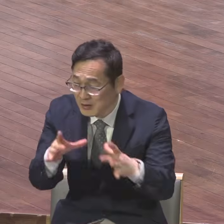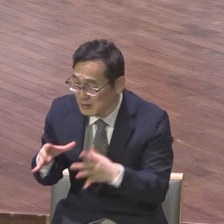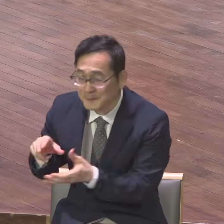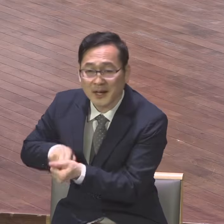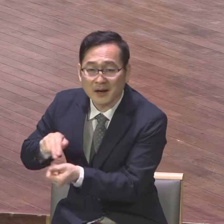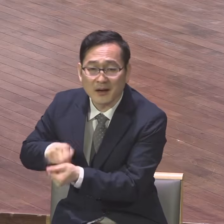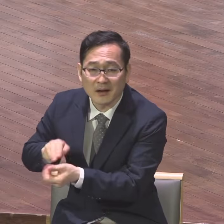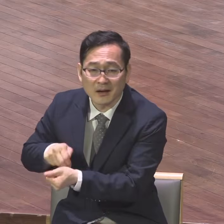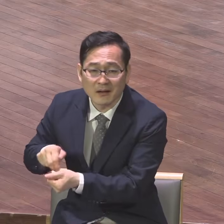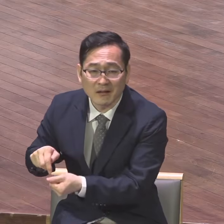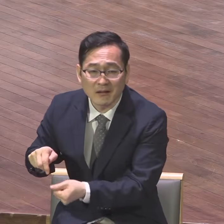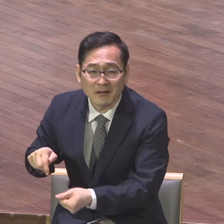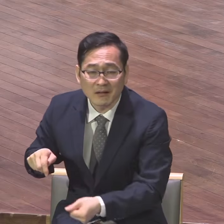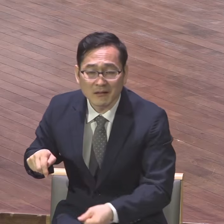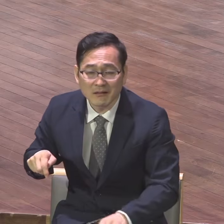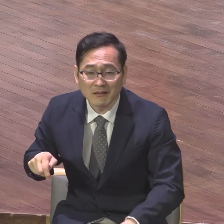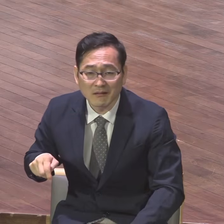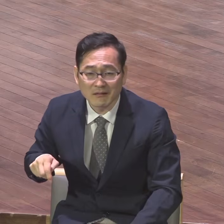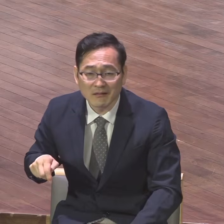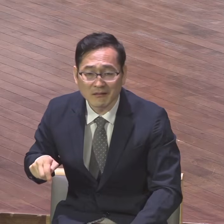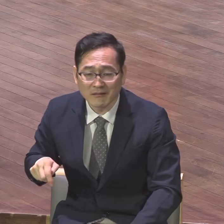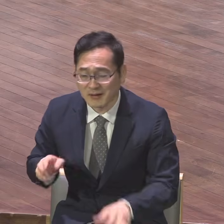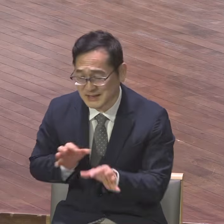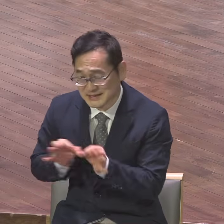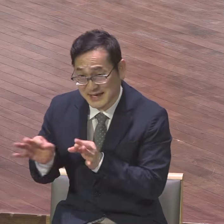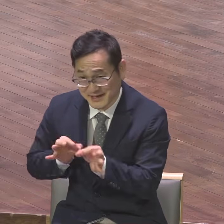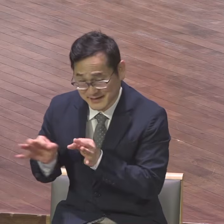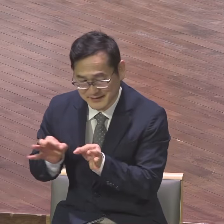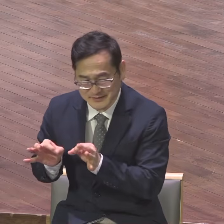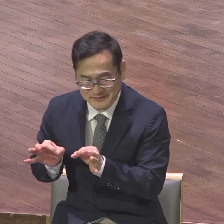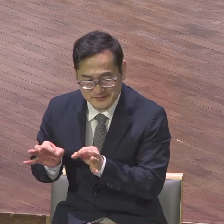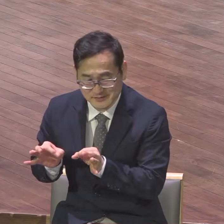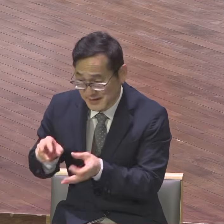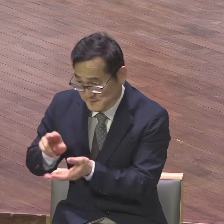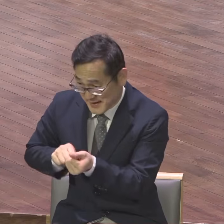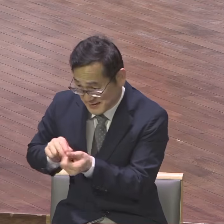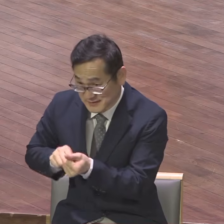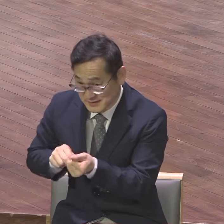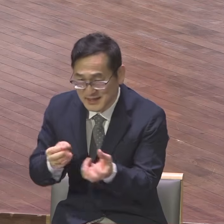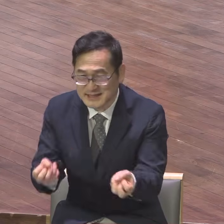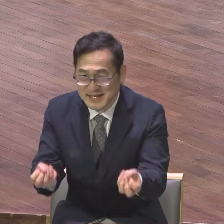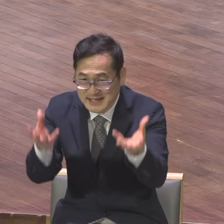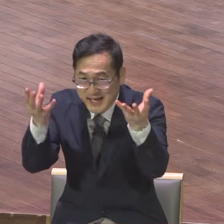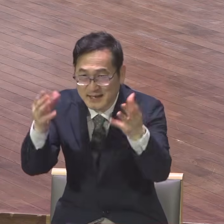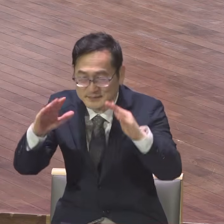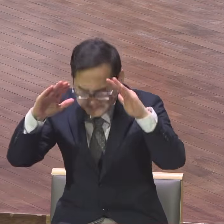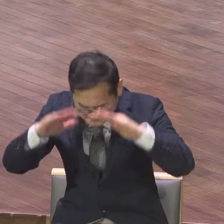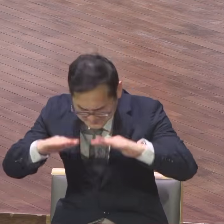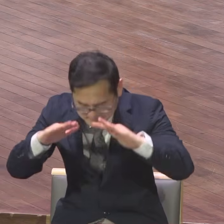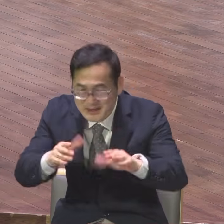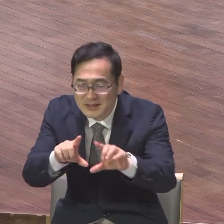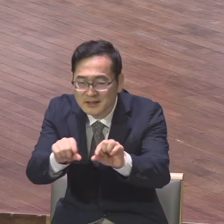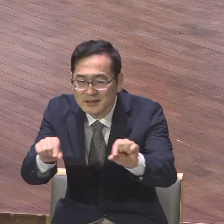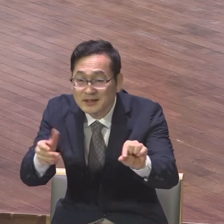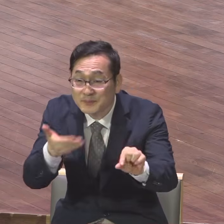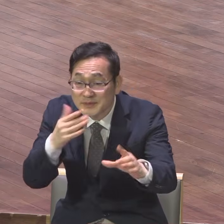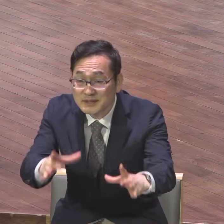이 파는데 그 당시에 이 시장에 나와 파는 이 제사 지낸 음식을